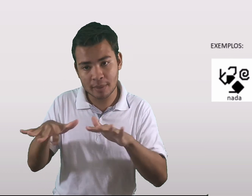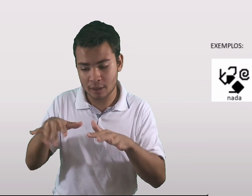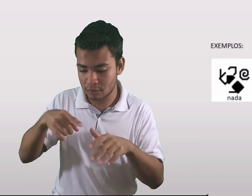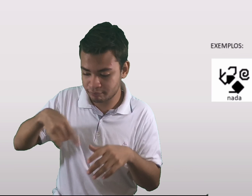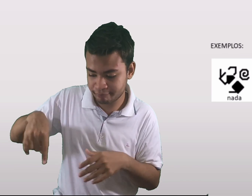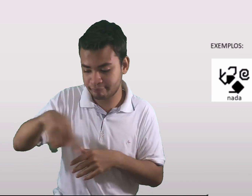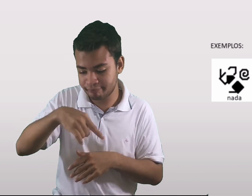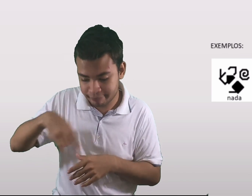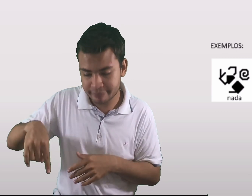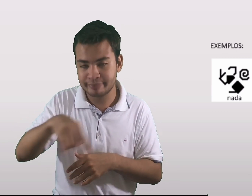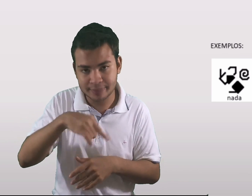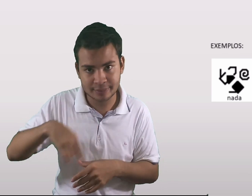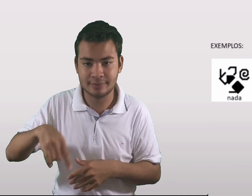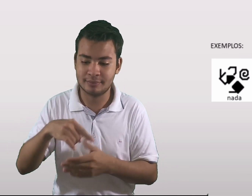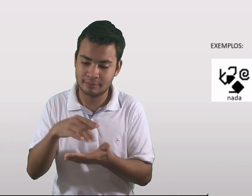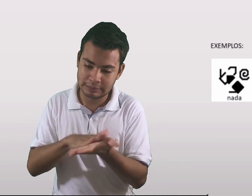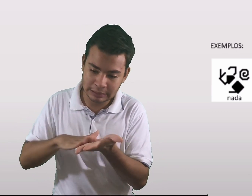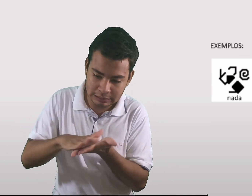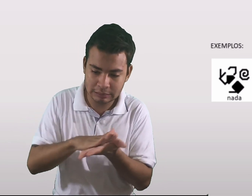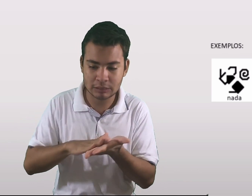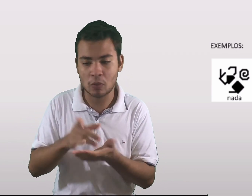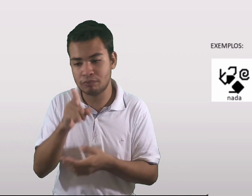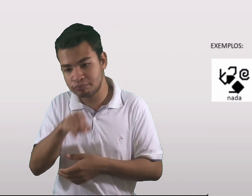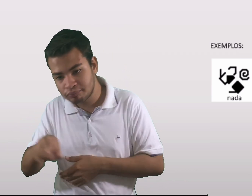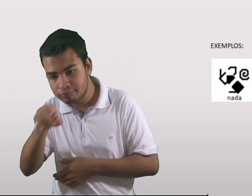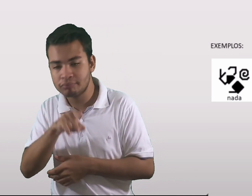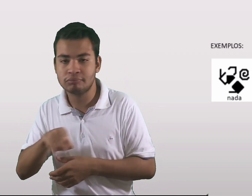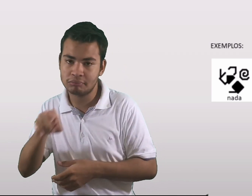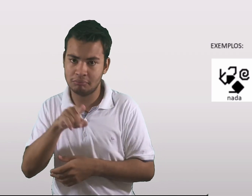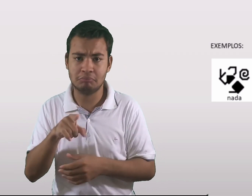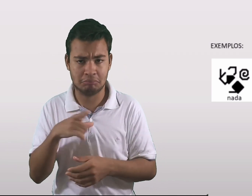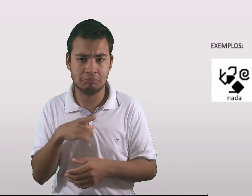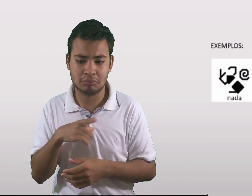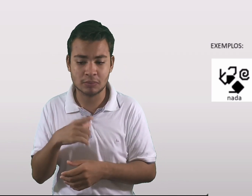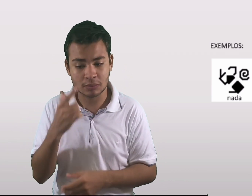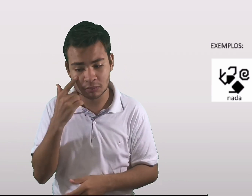Significa que ele tem um movimento circular, como o sinal de nada.